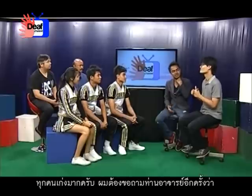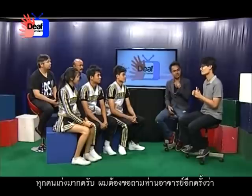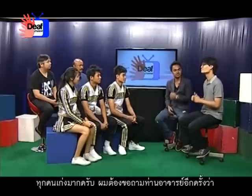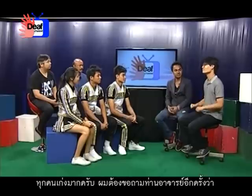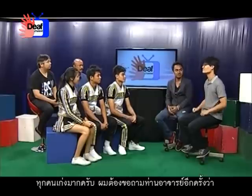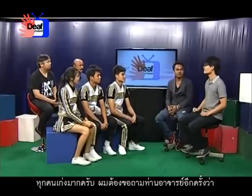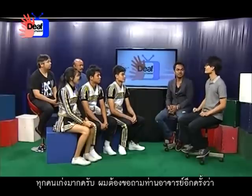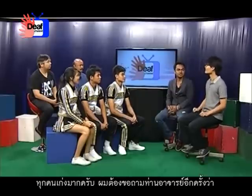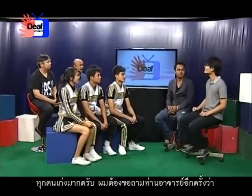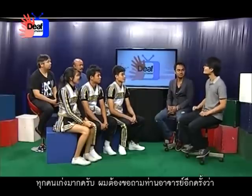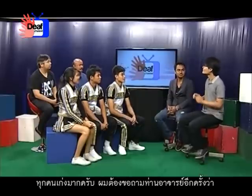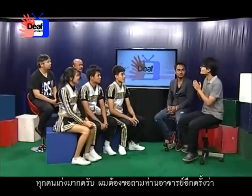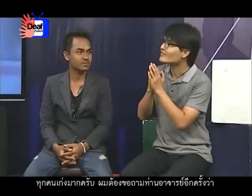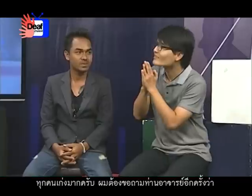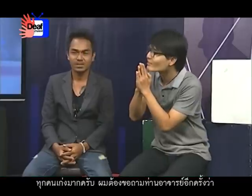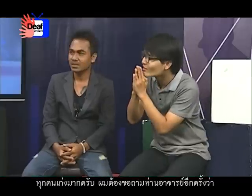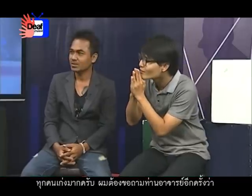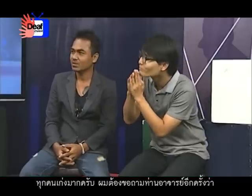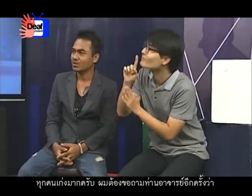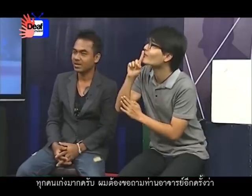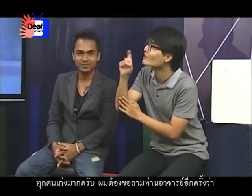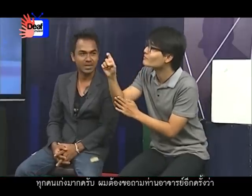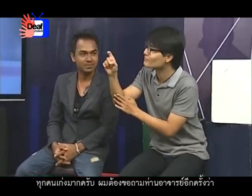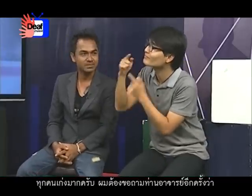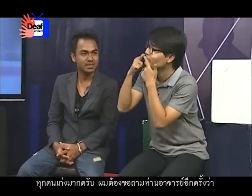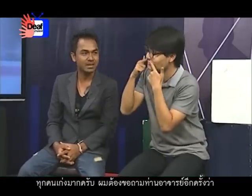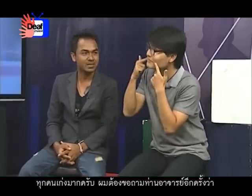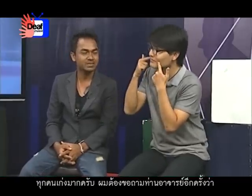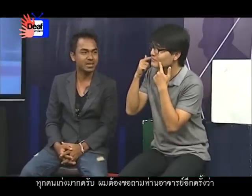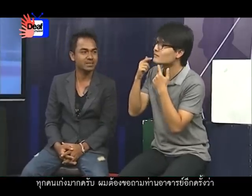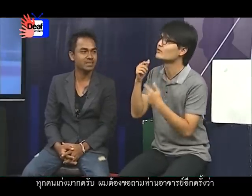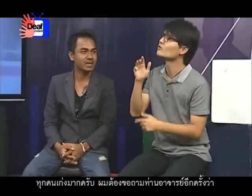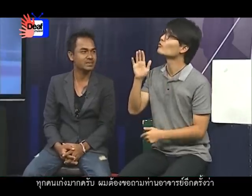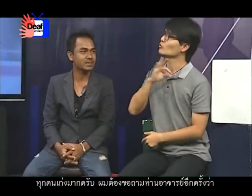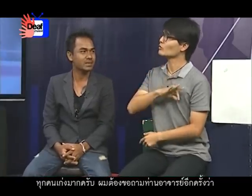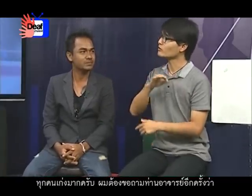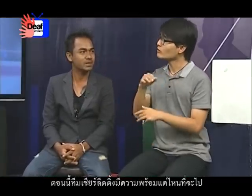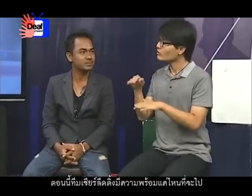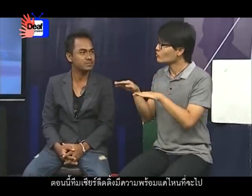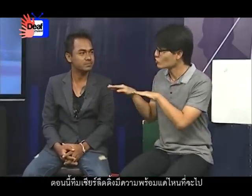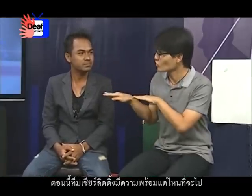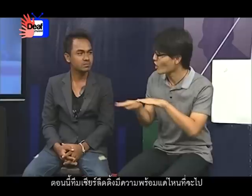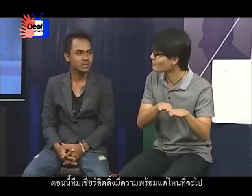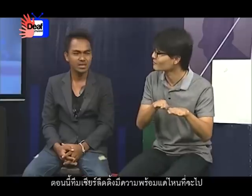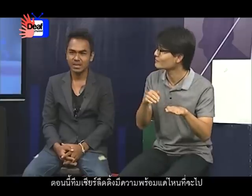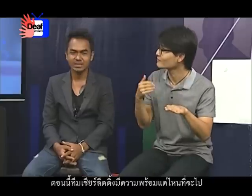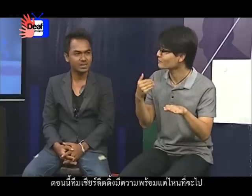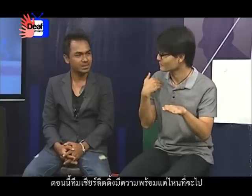ะครับทุกคนเก่งมากเลยผมต้องขออนุญาตเรียนถามท่านอาจารย์อีกครั้งนึงนะครับว่าตอนนี้เนี่ยความพร้อมของทีมเชียร์ลีด